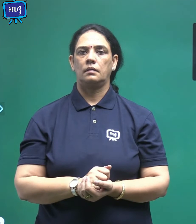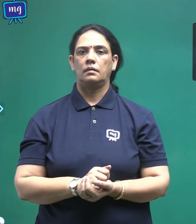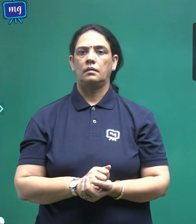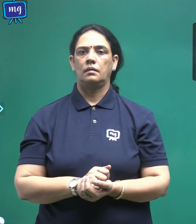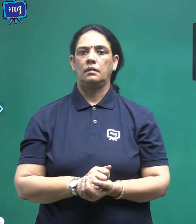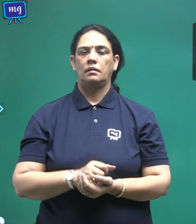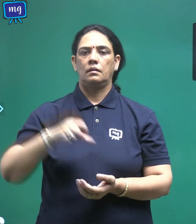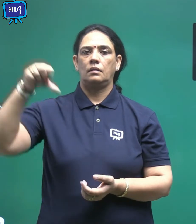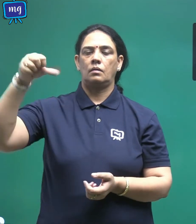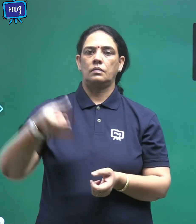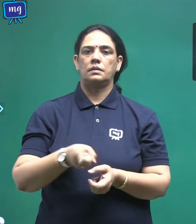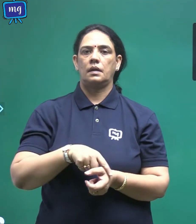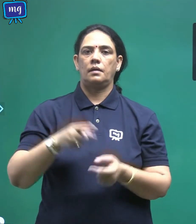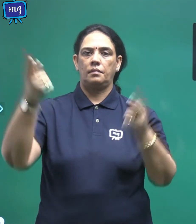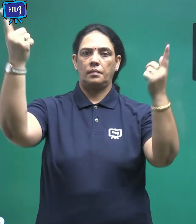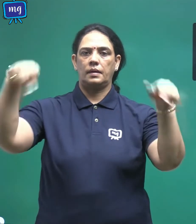9 से विभाज्य है,